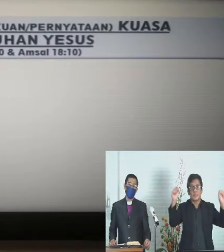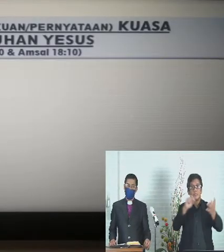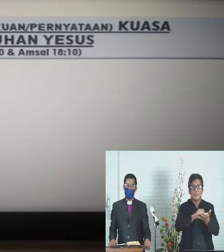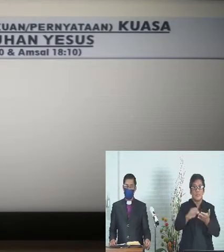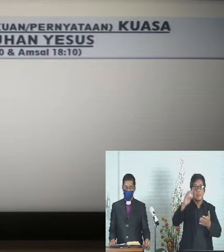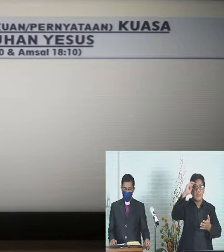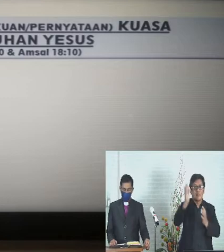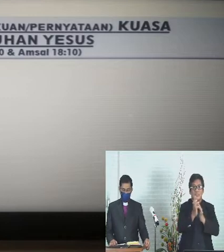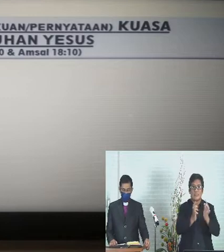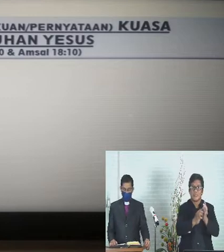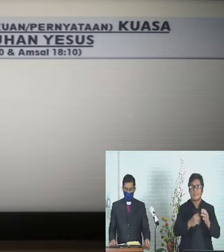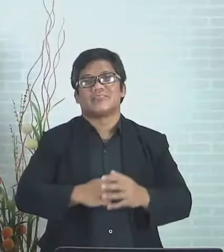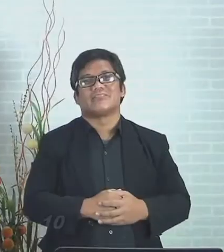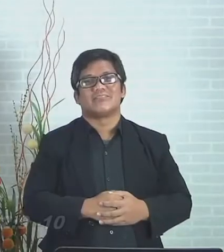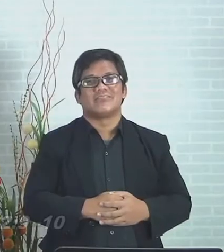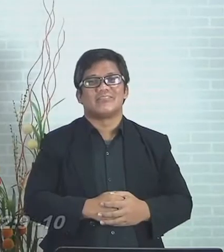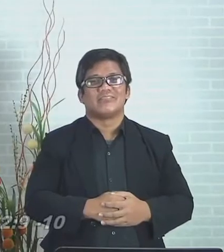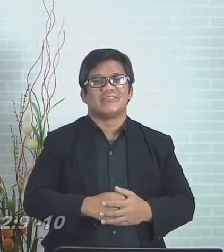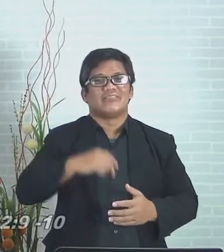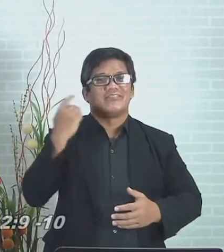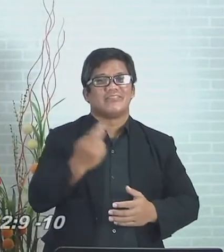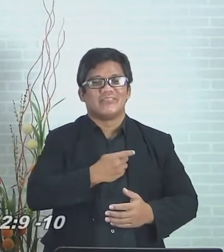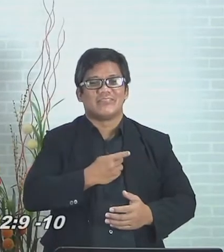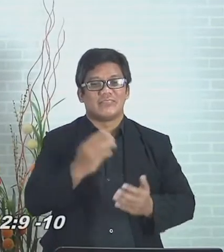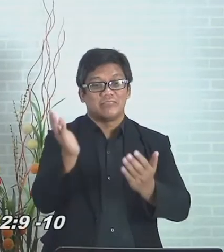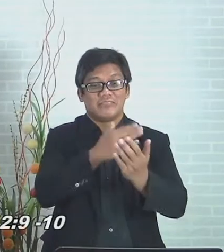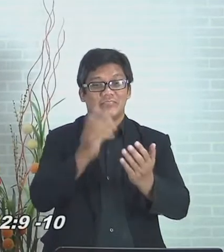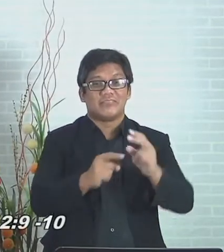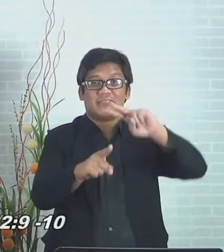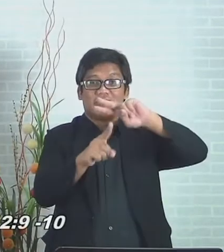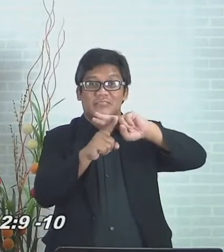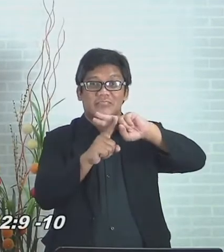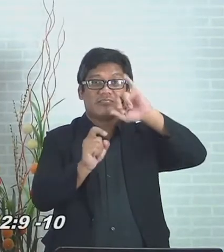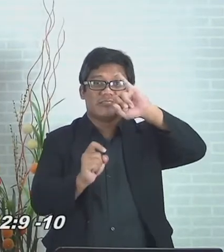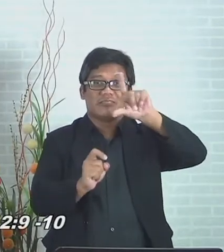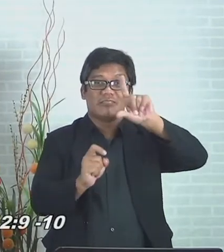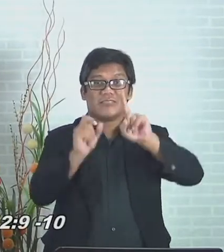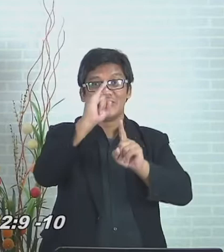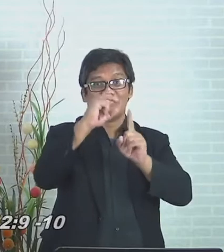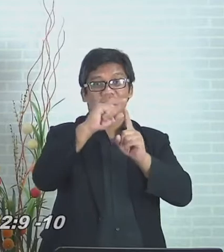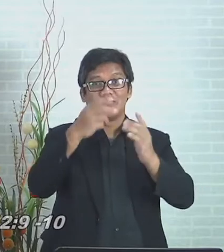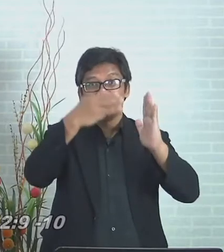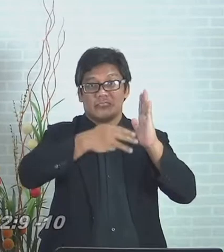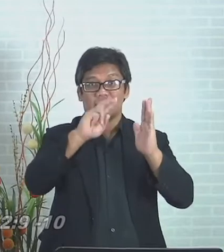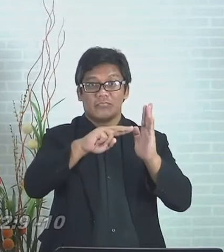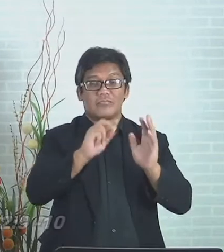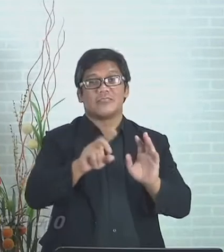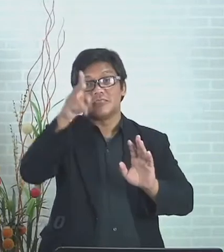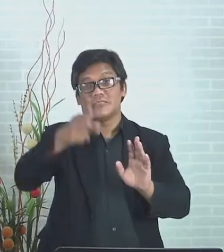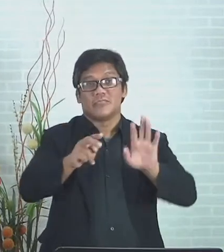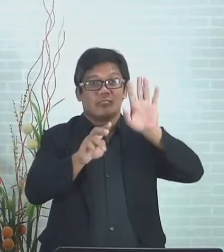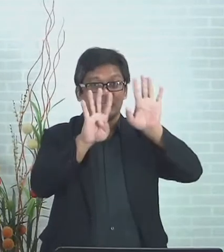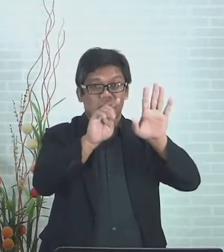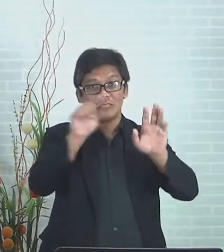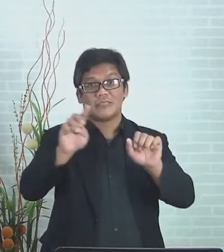Tuhan Yesus Ayo kita akan baca dari filipi pasal yang kedua ayat yang ke-9 dan yang ke-10